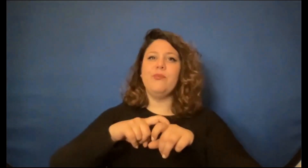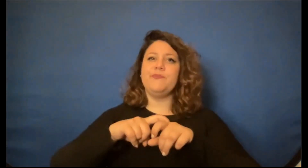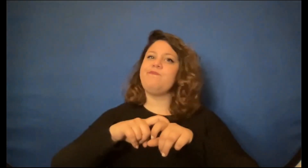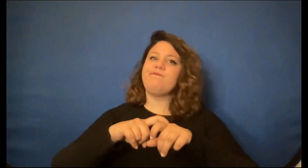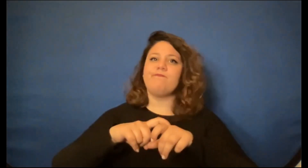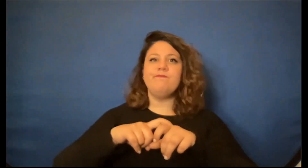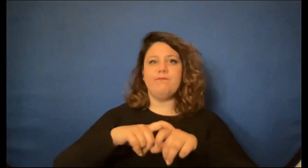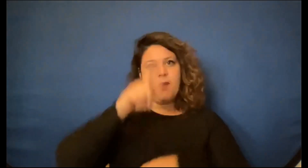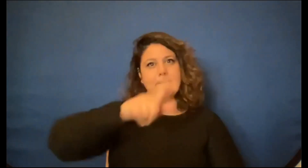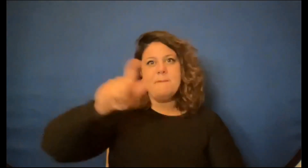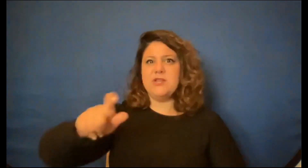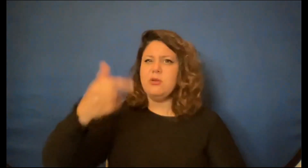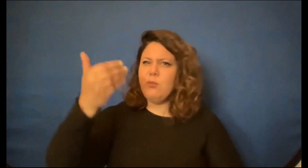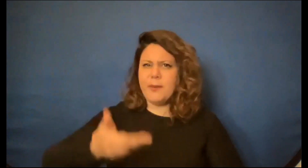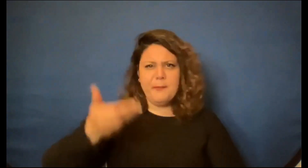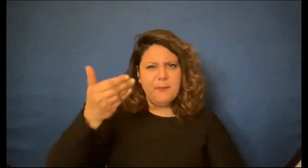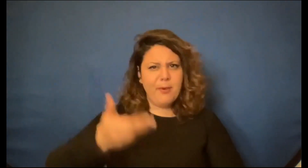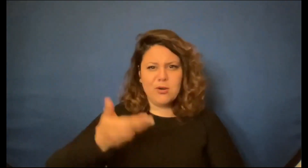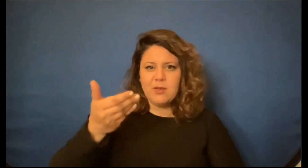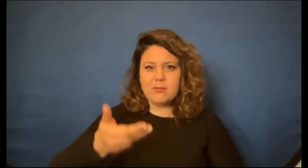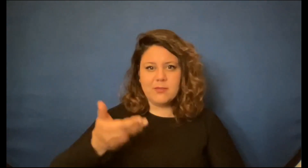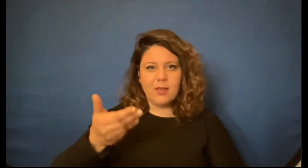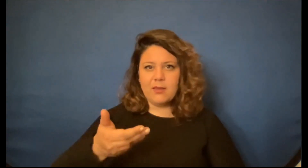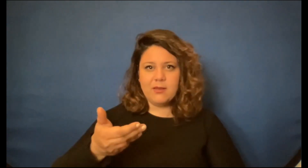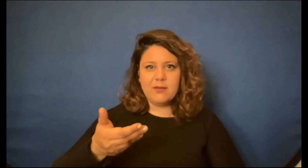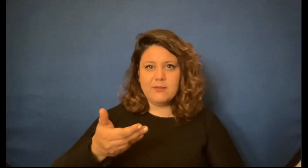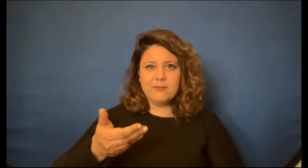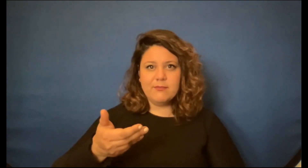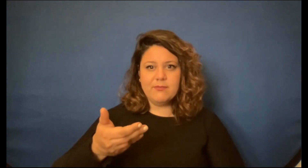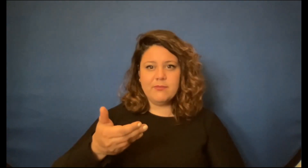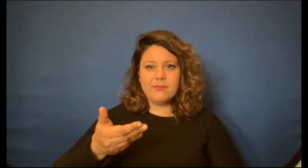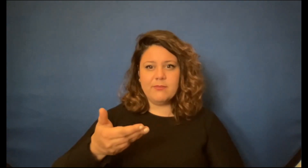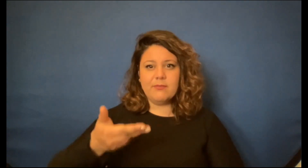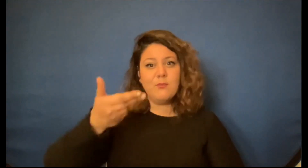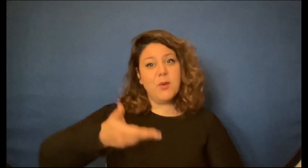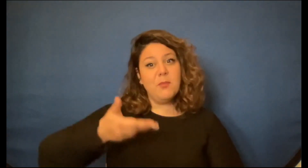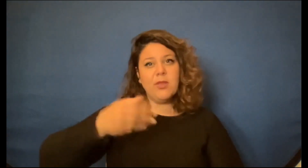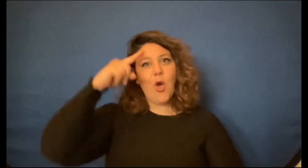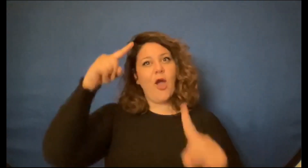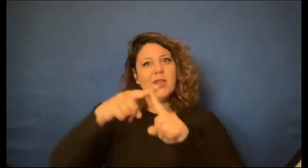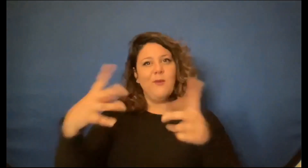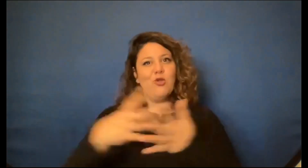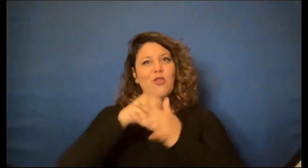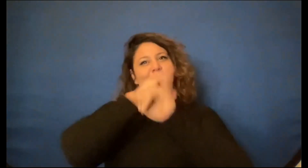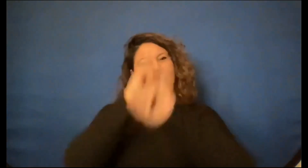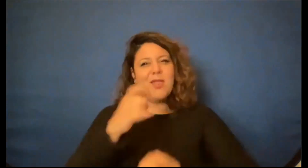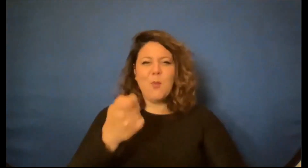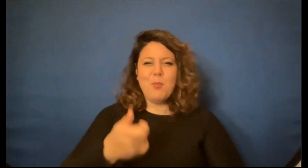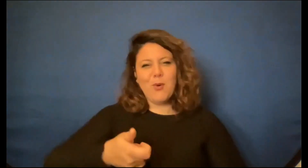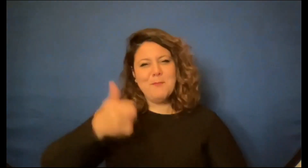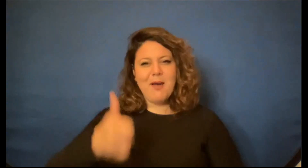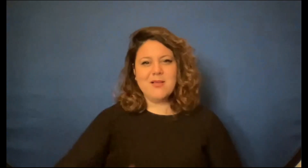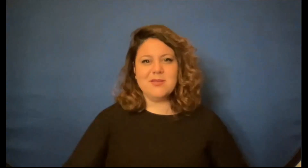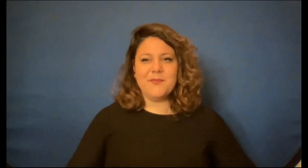pues súper importantes pues para que todos seamos un poco más felices, ¿no? Las